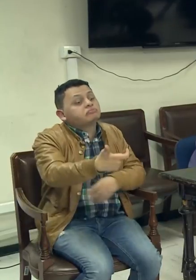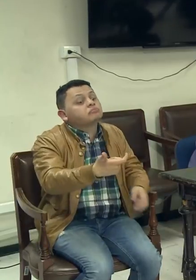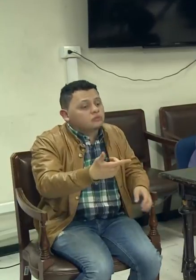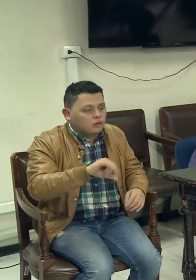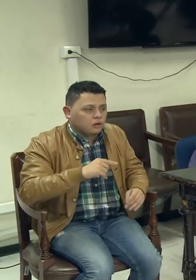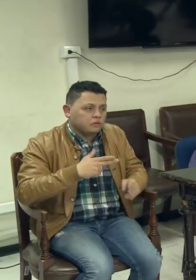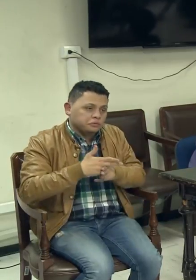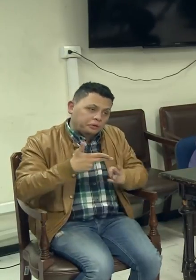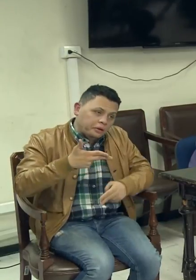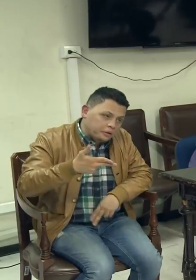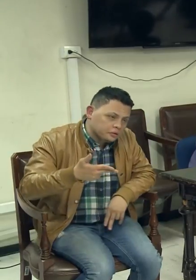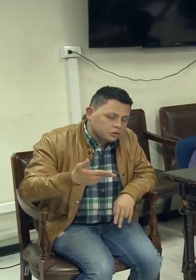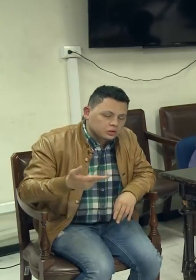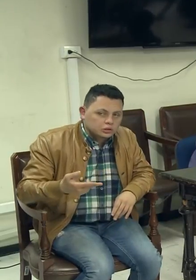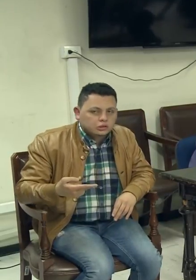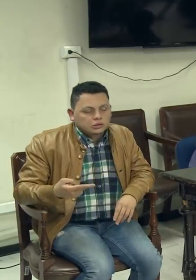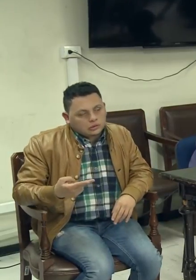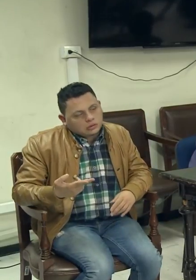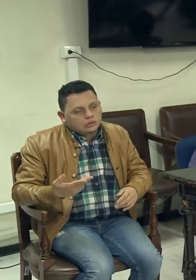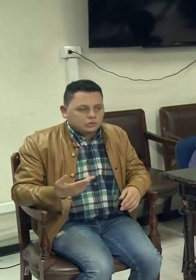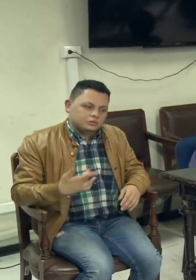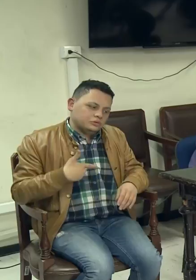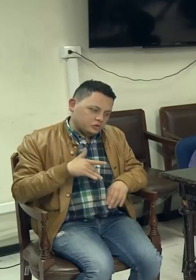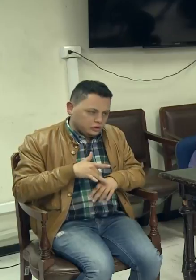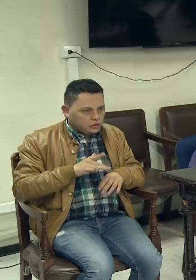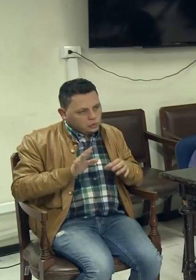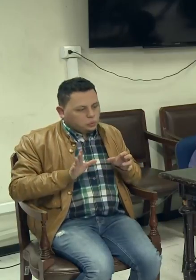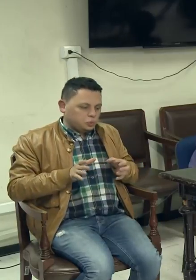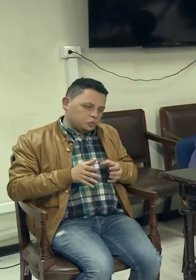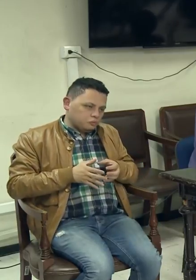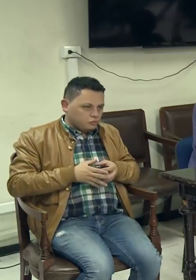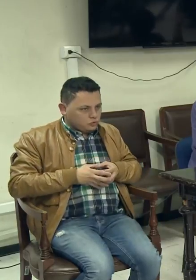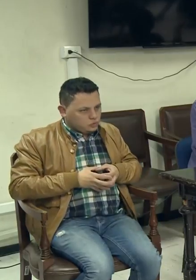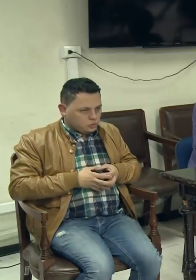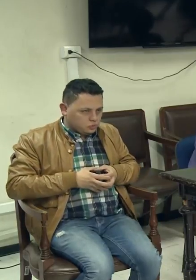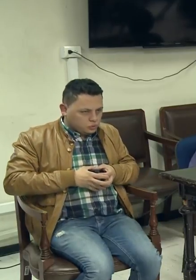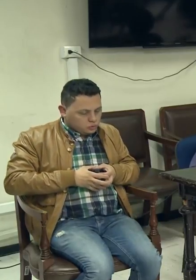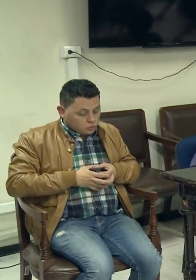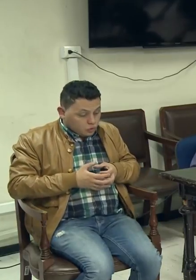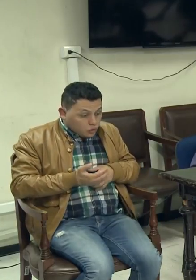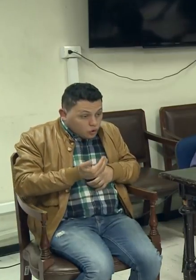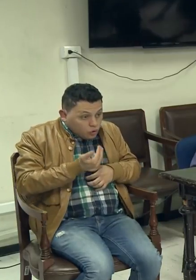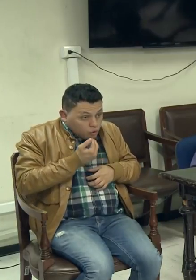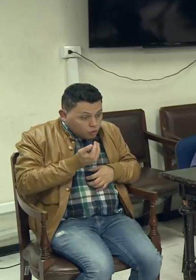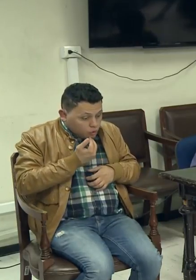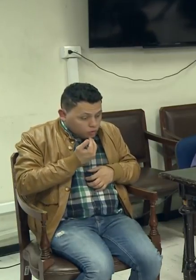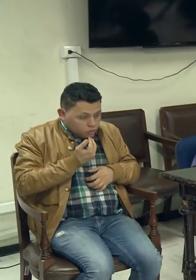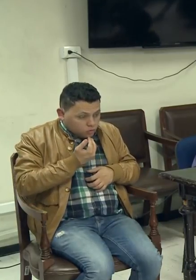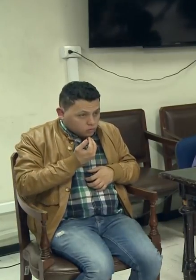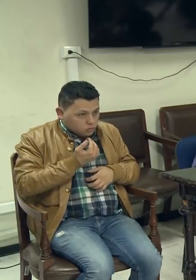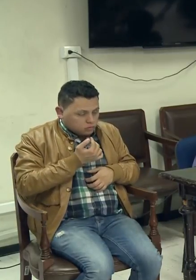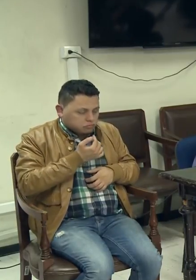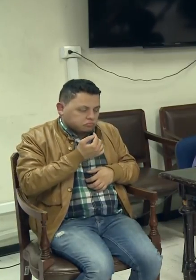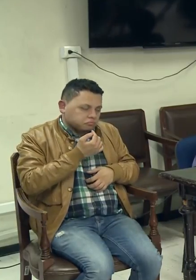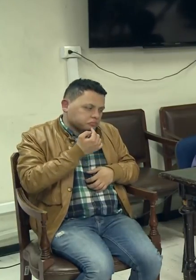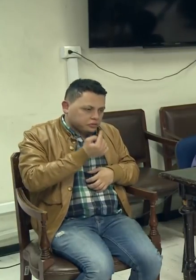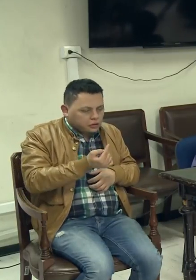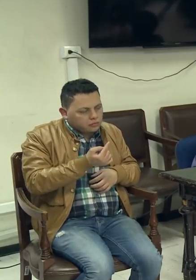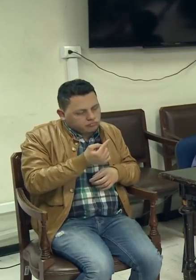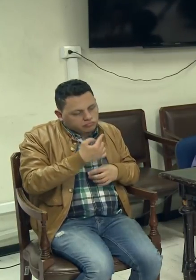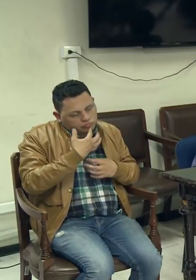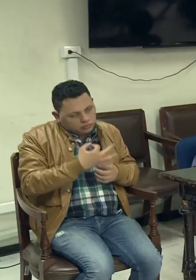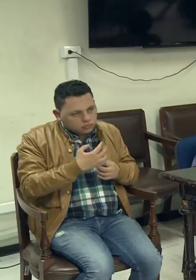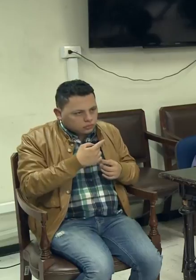Entonces esto ya necesita de conformar un grupo. Ahora, cuando se dan, y ahí les digo,